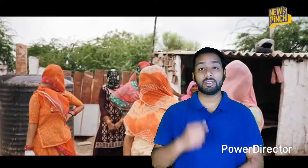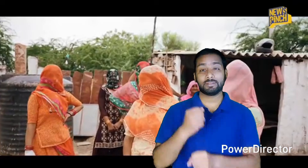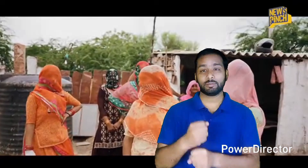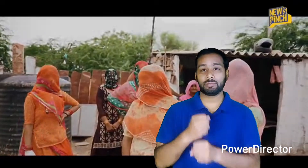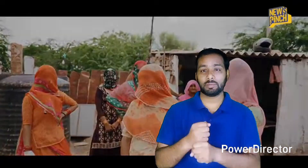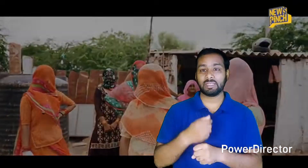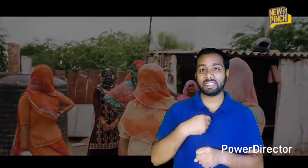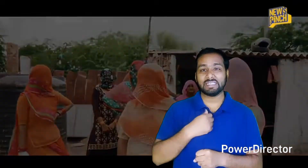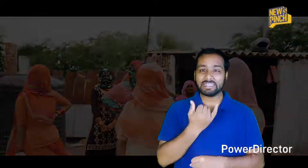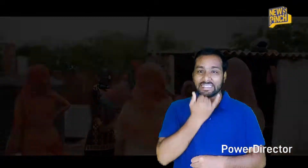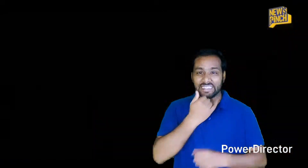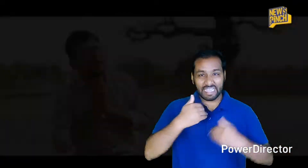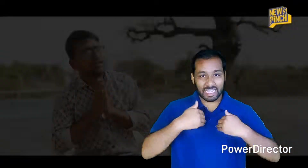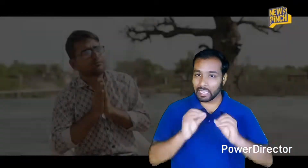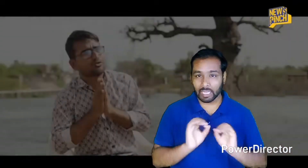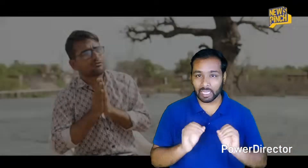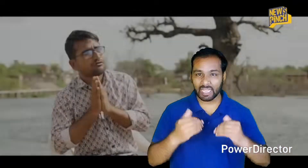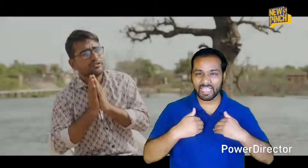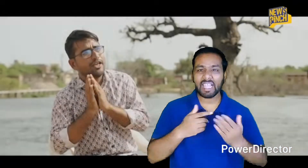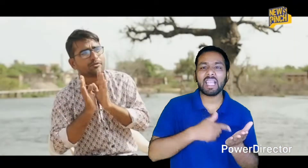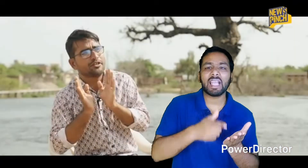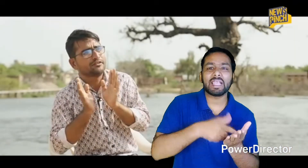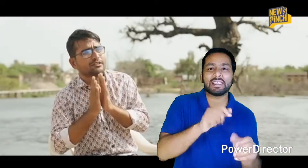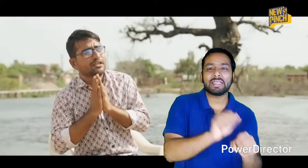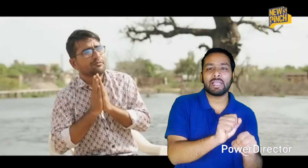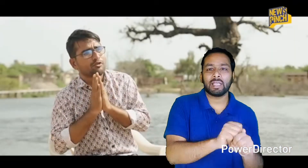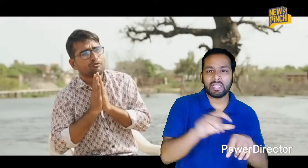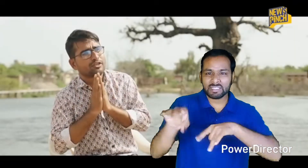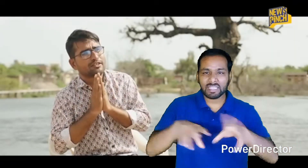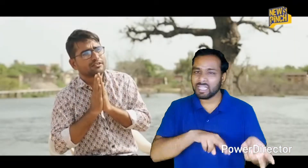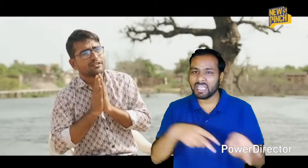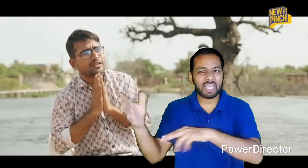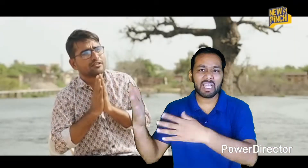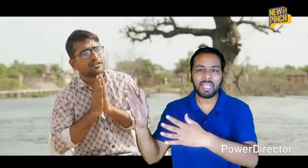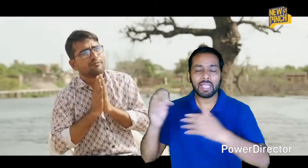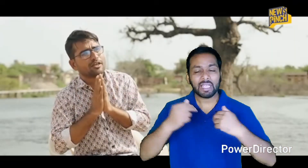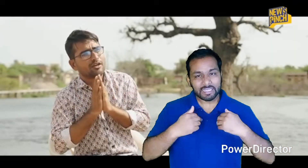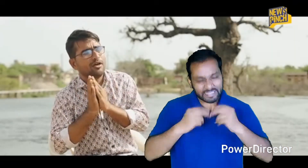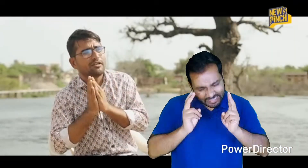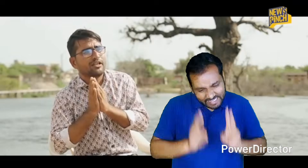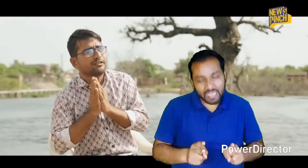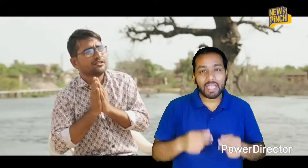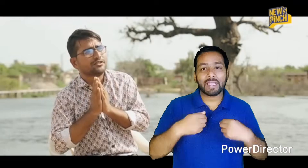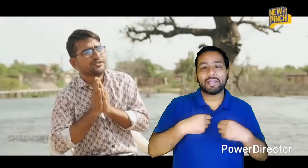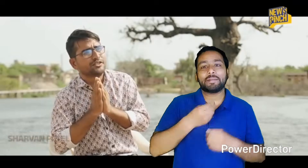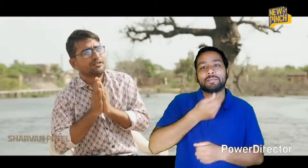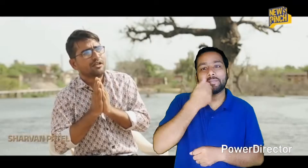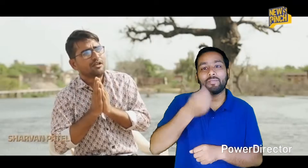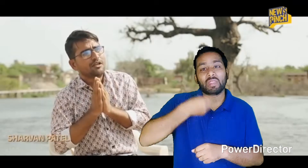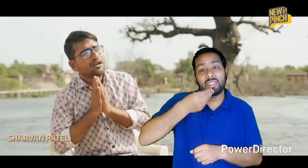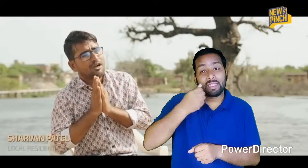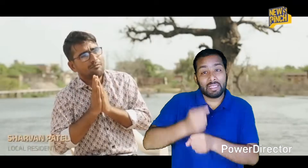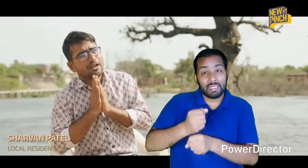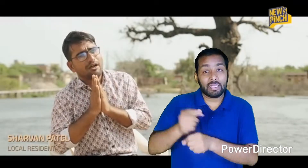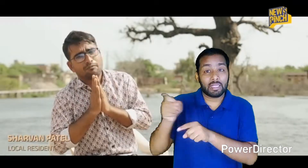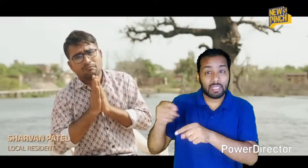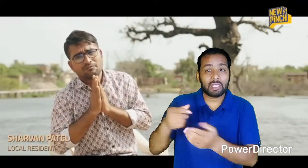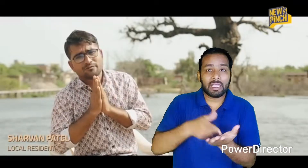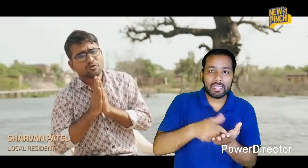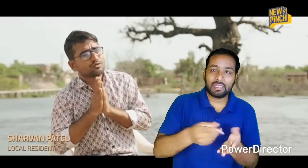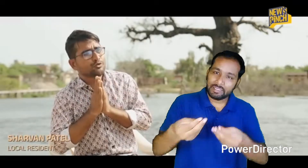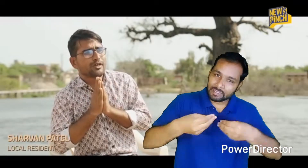हमारा कोई दोष नहीं, हम यहाँ गांव में बैठे हैं, हम तो शहर भी नहीं जाते हैं। हमारे को विकास नहीं चाहिए, हमारे खेत दे दीजिए,